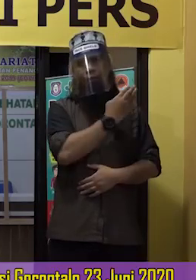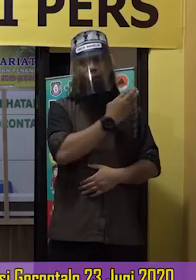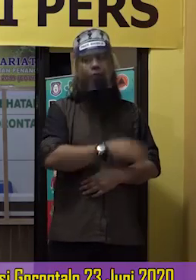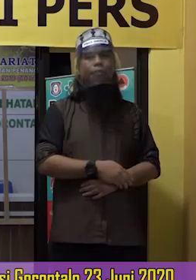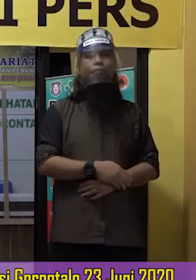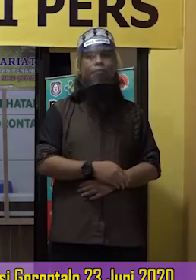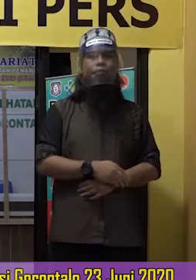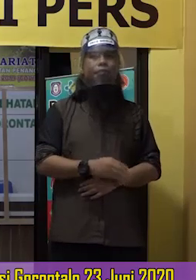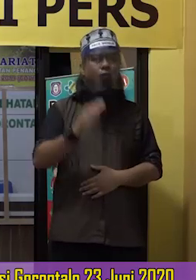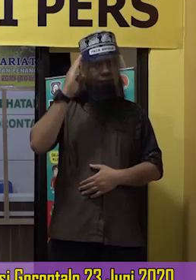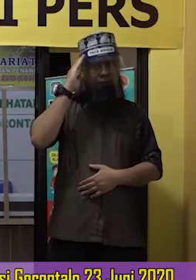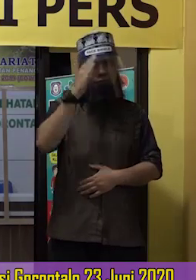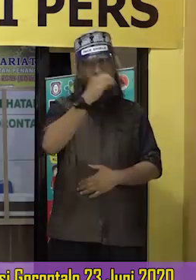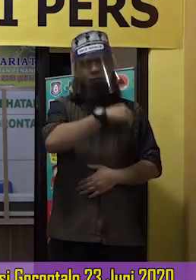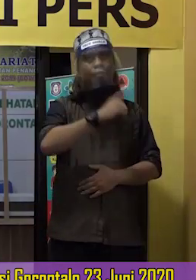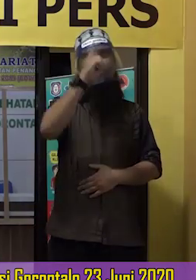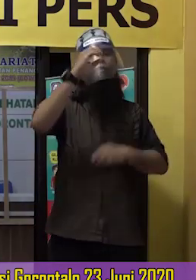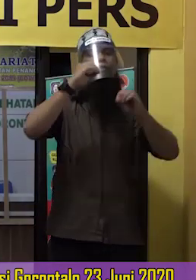Bismillahirrahmanirrahim. Assalamualaikum warahmatullahi